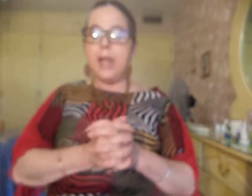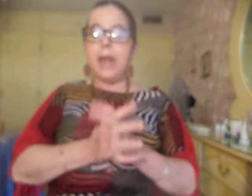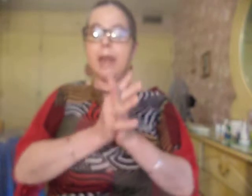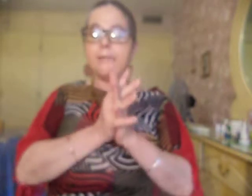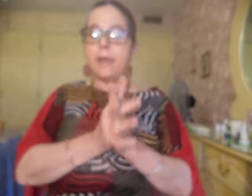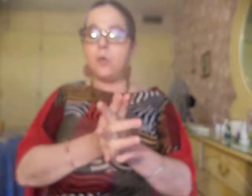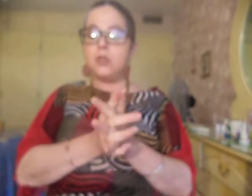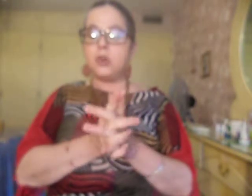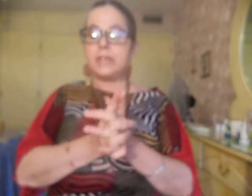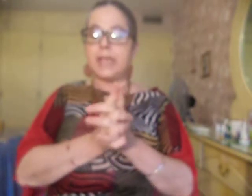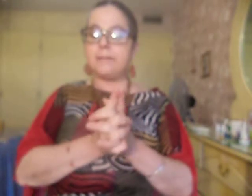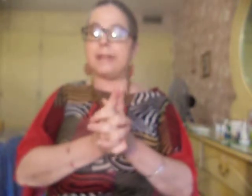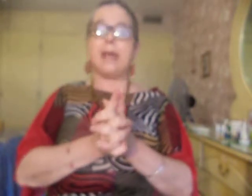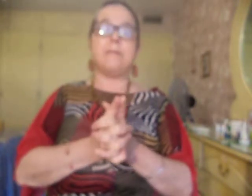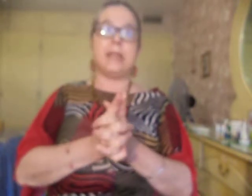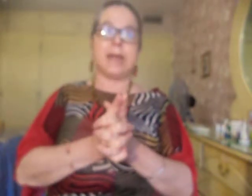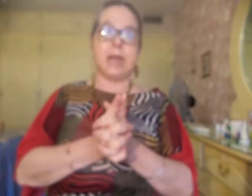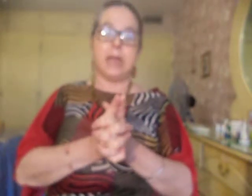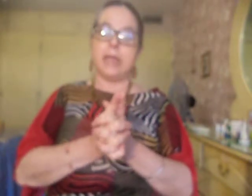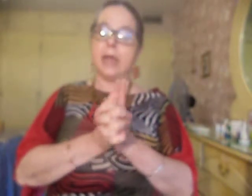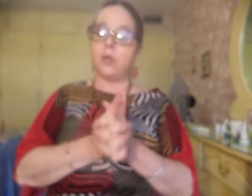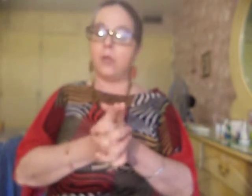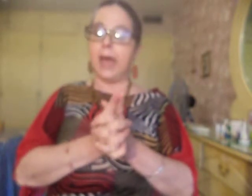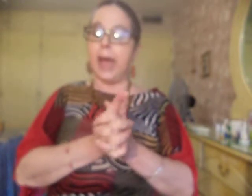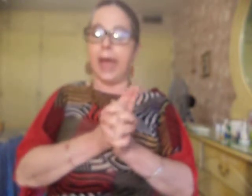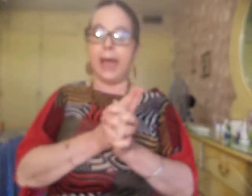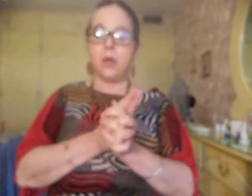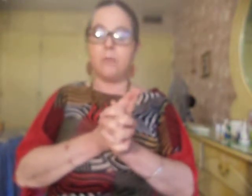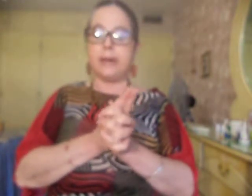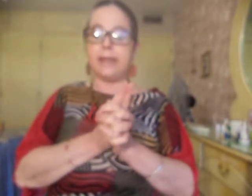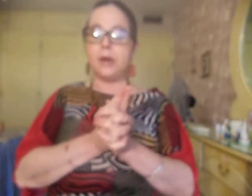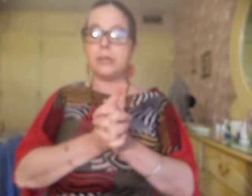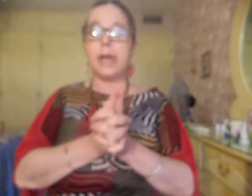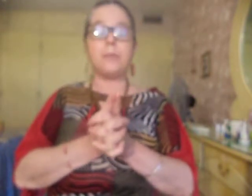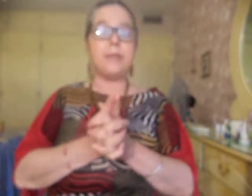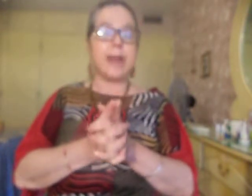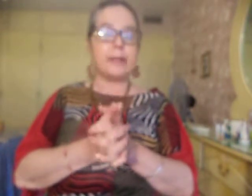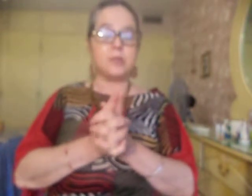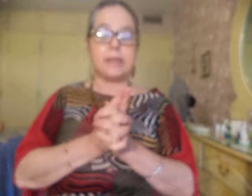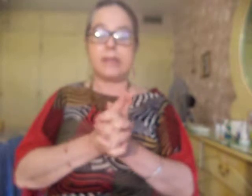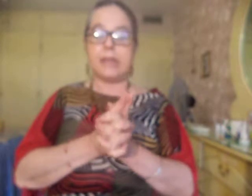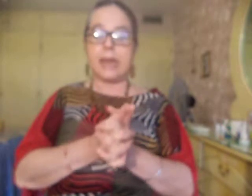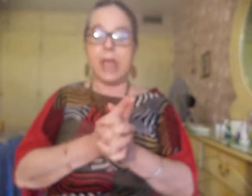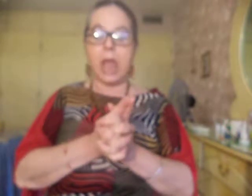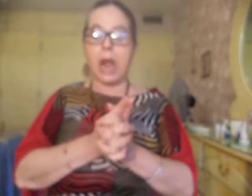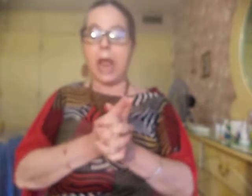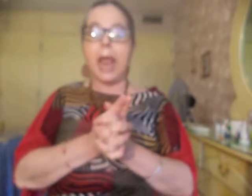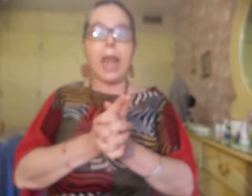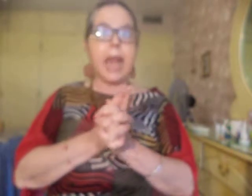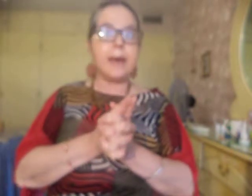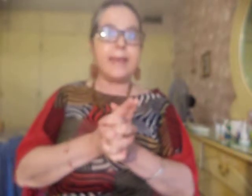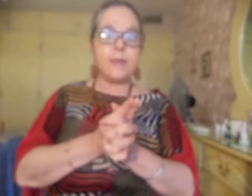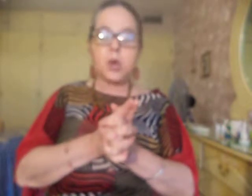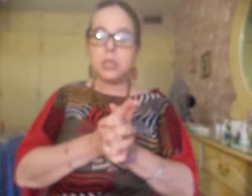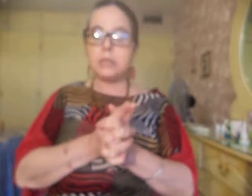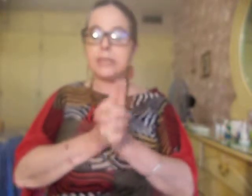la B1 se llama tiamina y ayuda a convertir los carbohidratos en energía. La B2 se